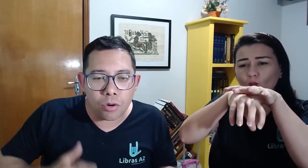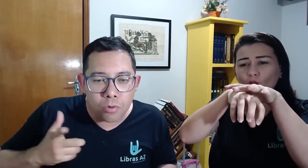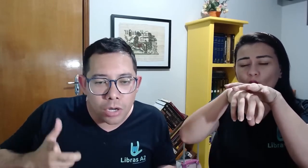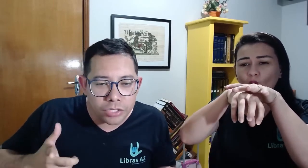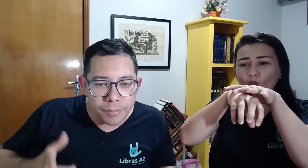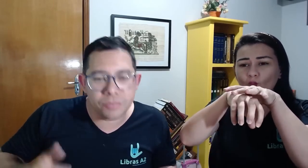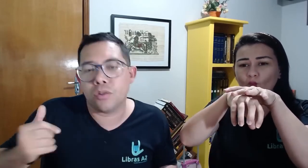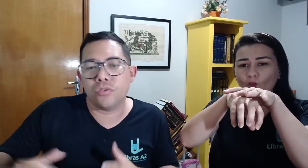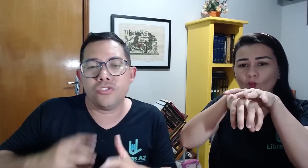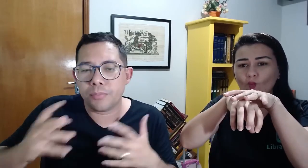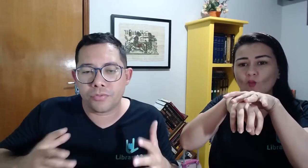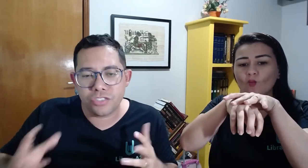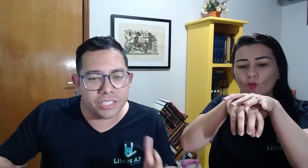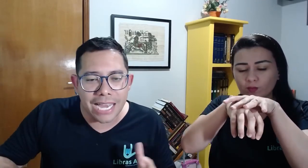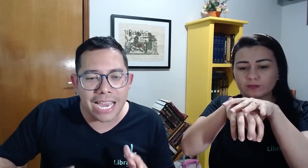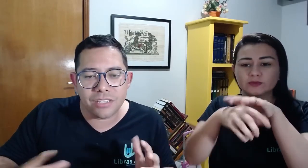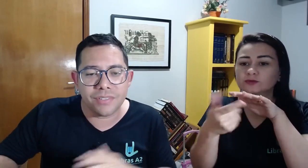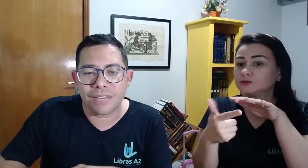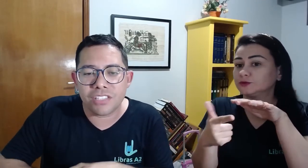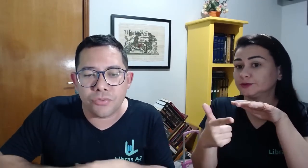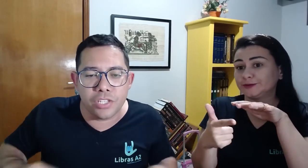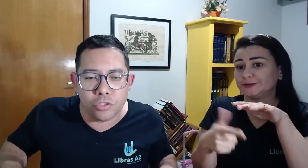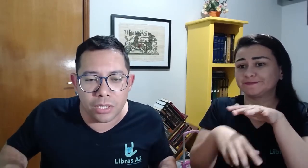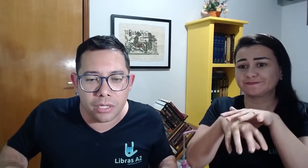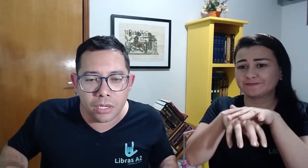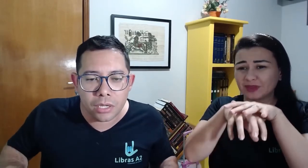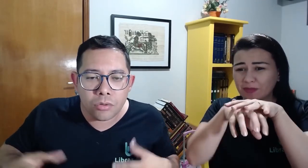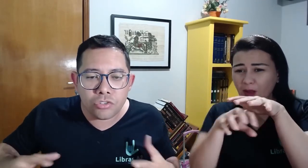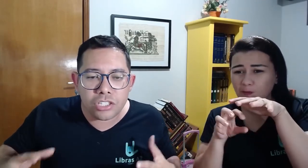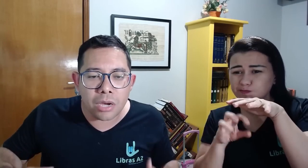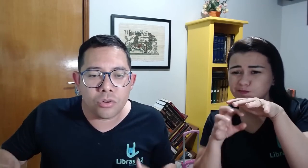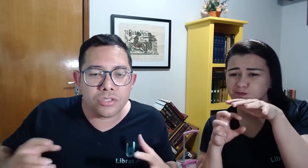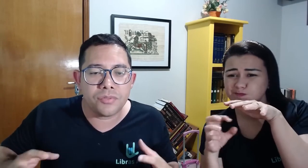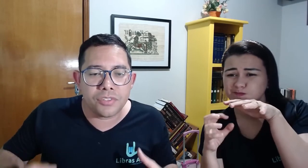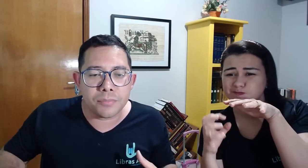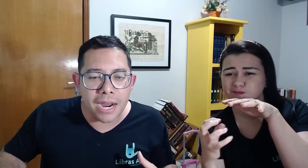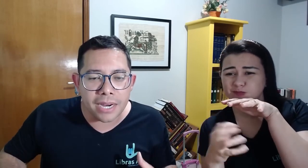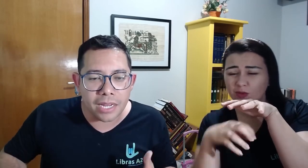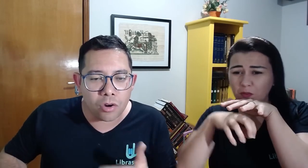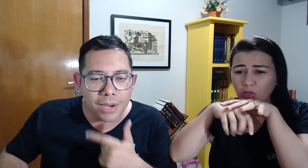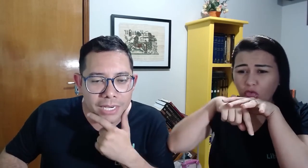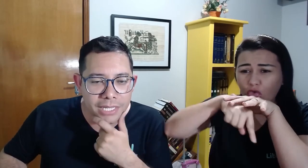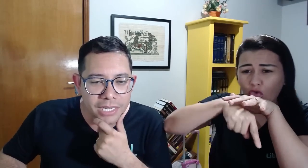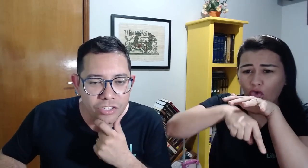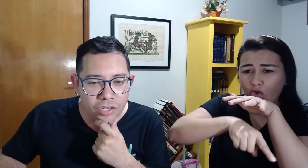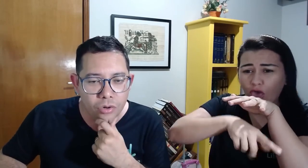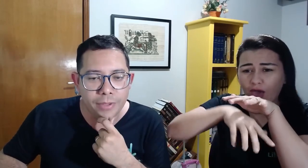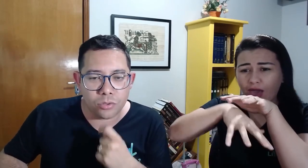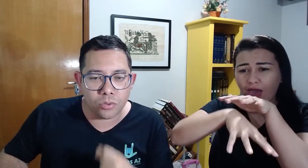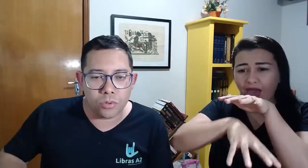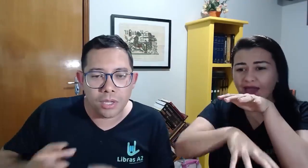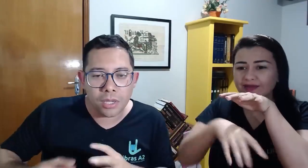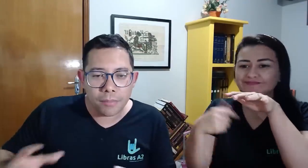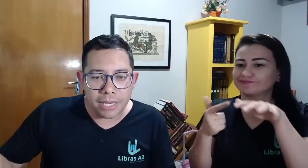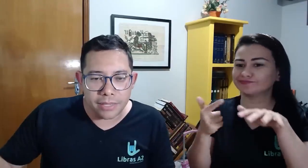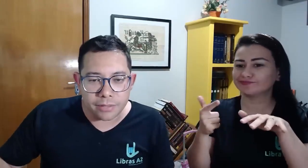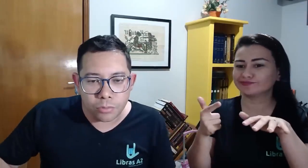o Claudemir falou, não tinha profundidade, enfim, tava difícil ali. Não tinha onde se firmar, né? Como a Ana e Cristina comentou. Beleza, muito